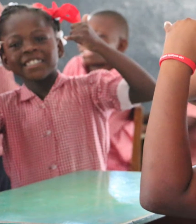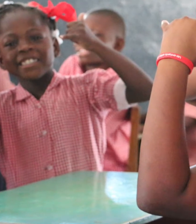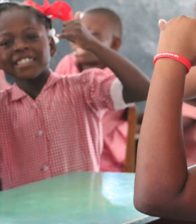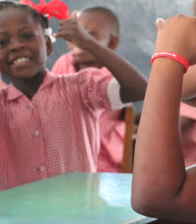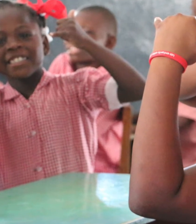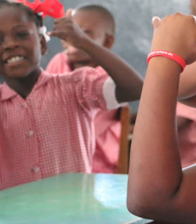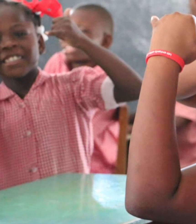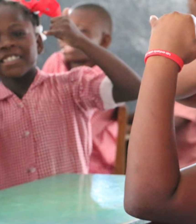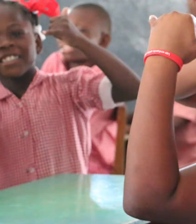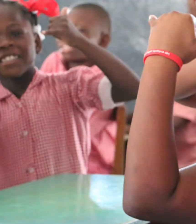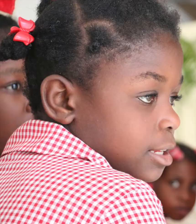-là ont besoin de toi.